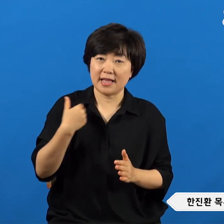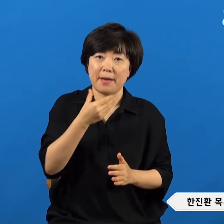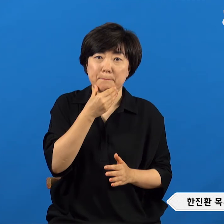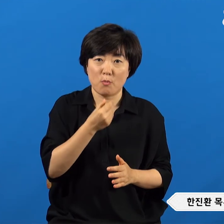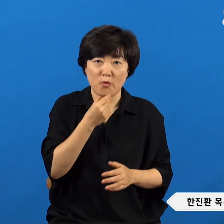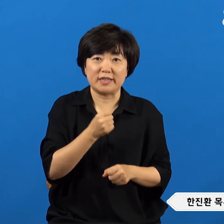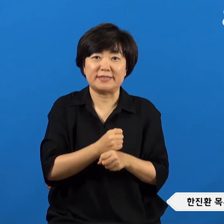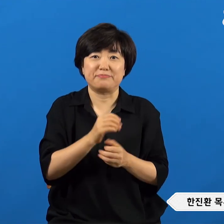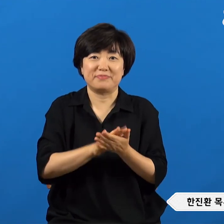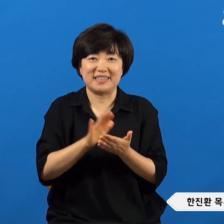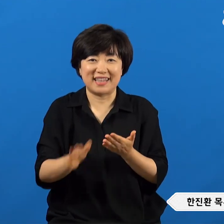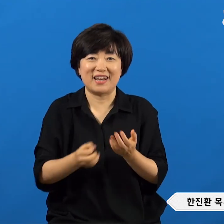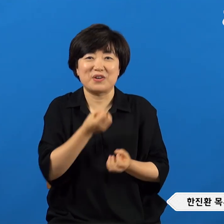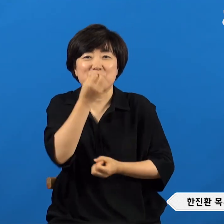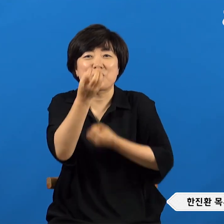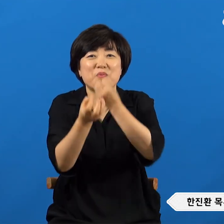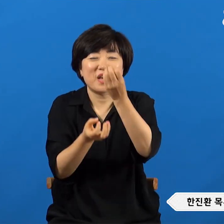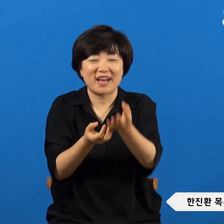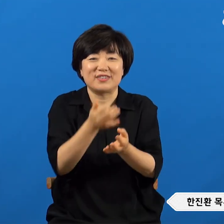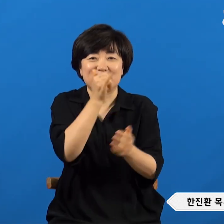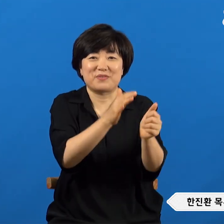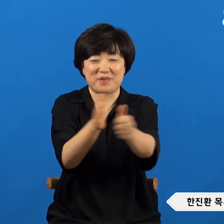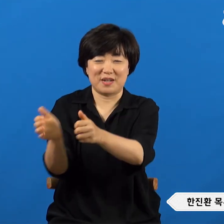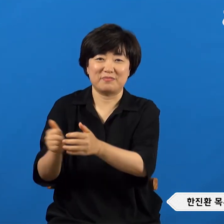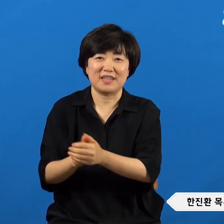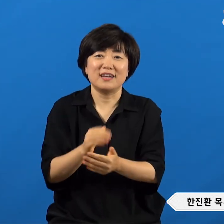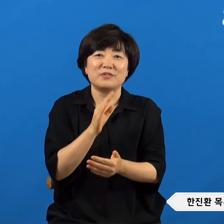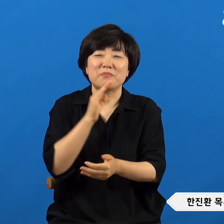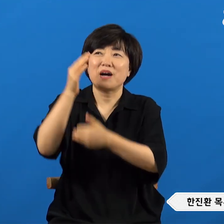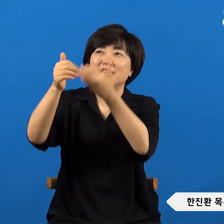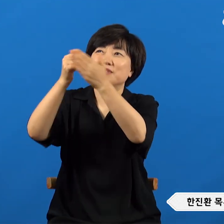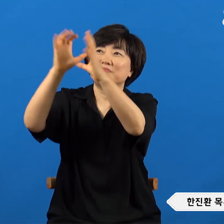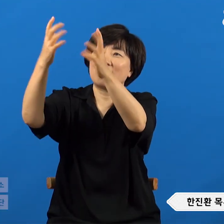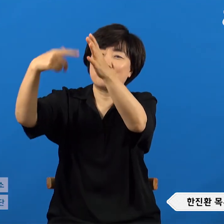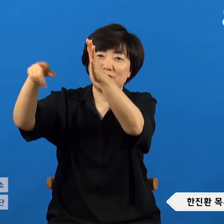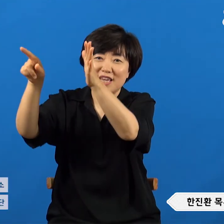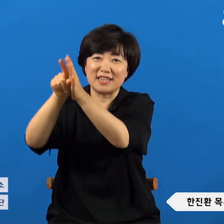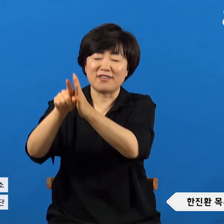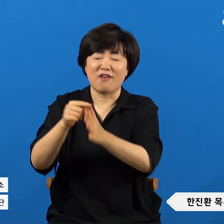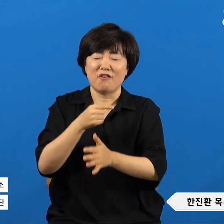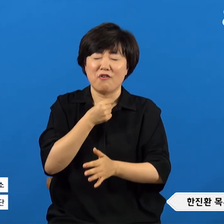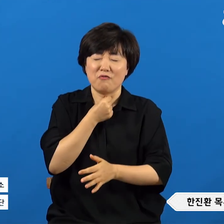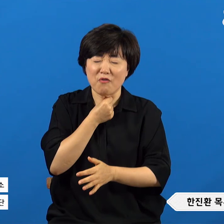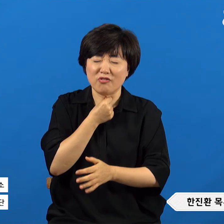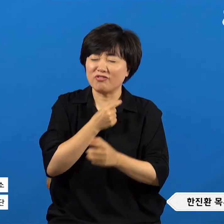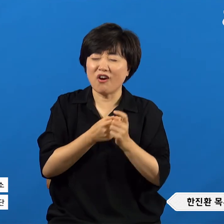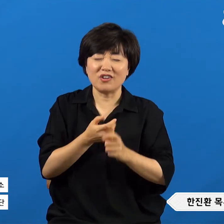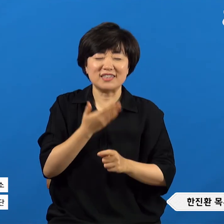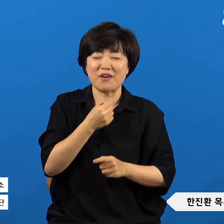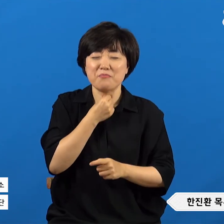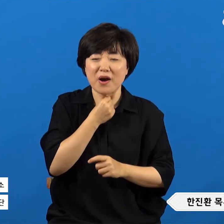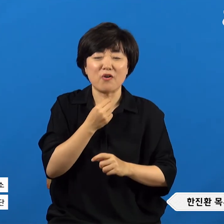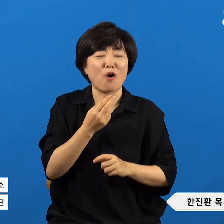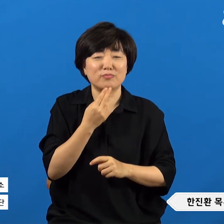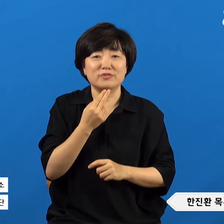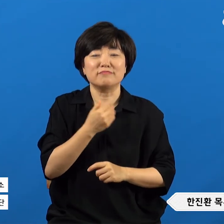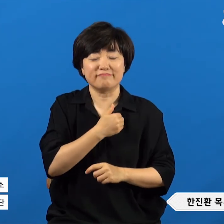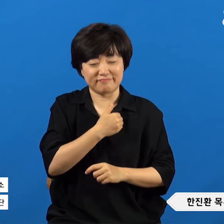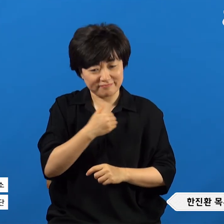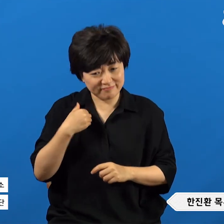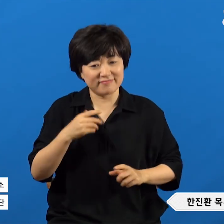행복했습니다, 고백할 수 있기를 바랍니다. 정말로 하나님 나라 위에 원도 한도 없이 살았습니다,